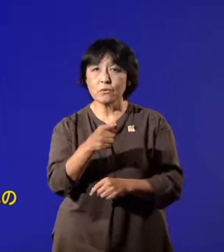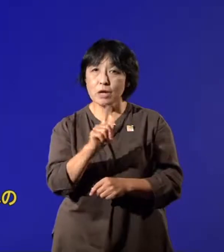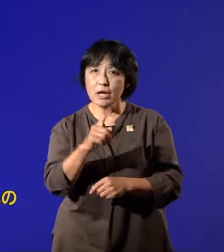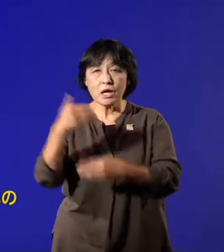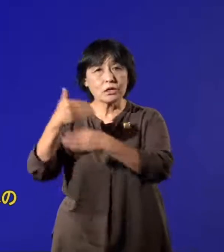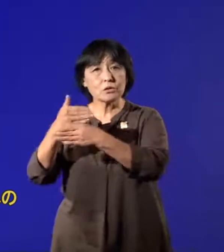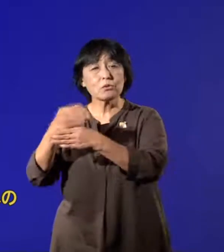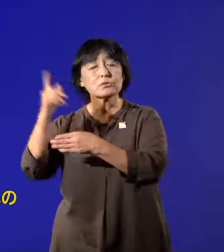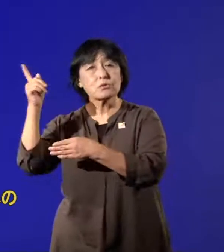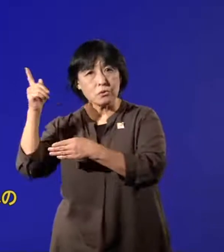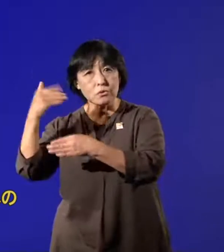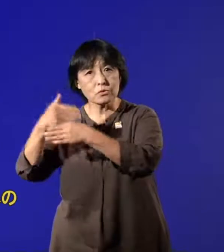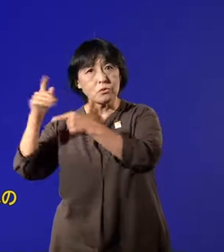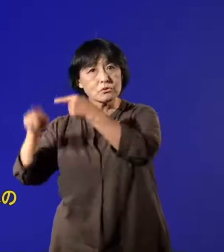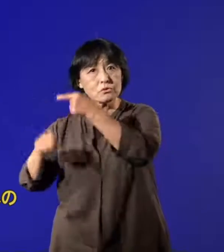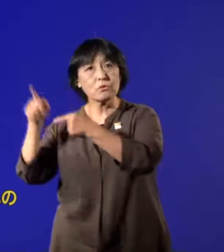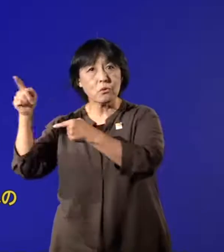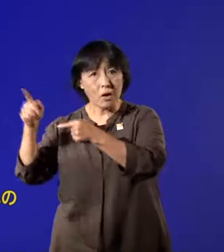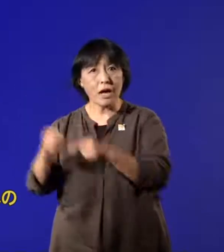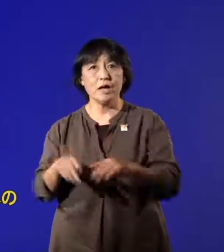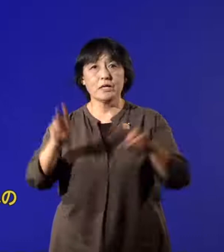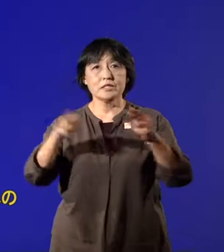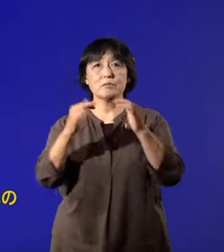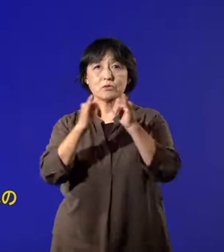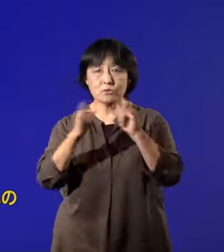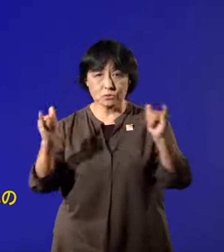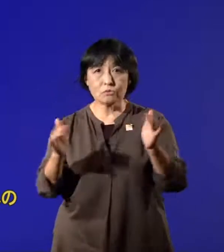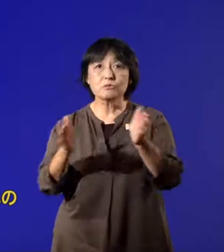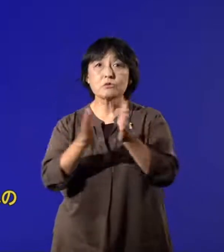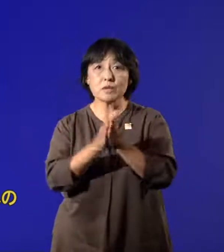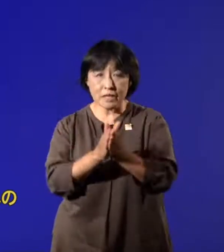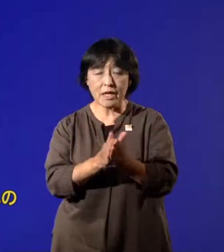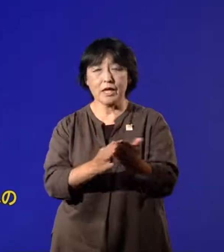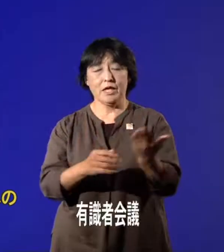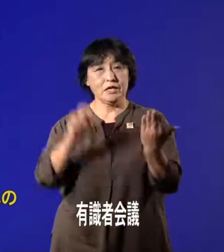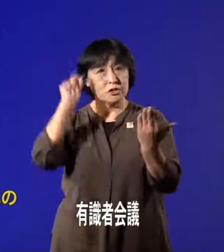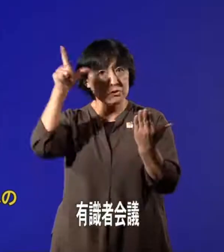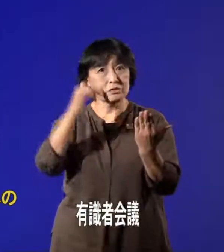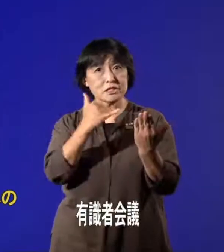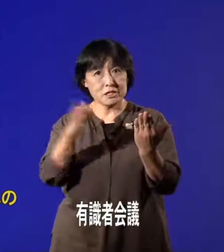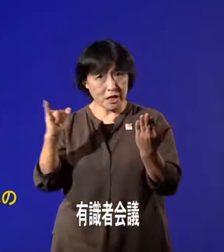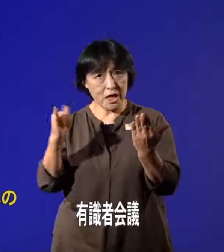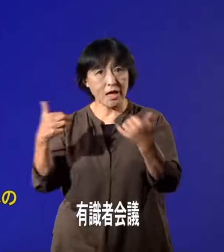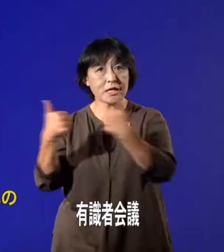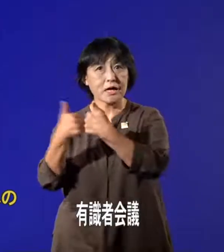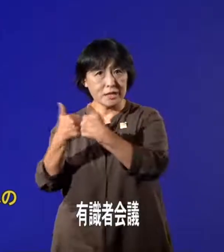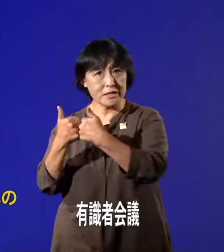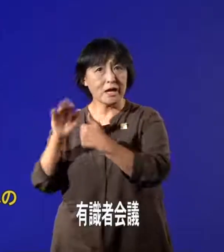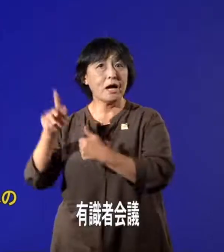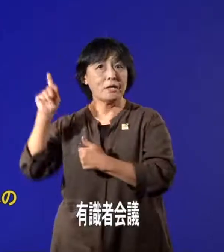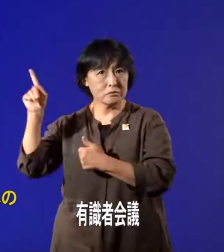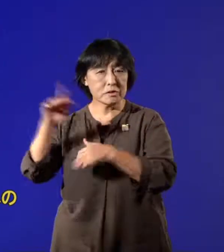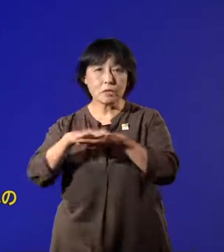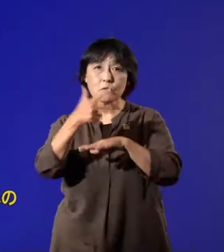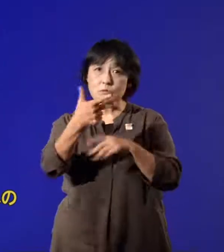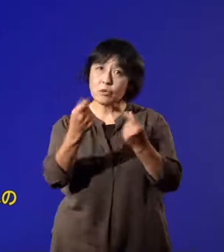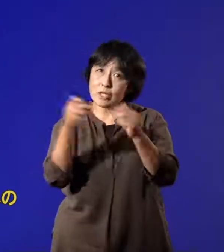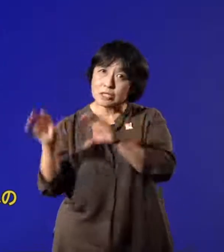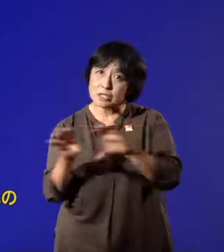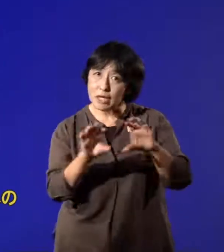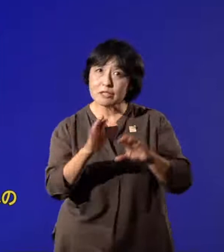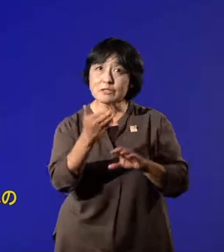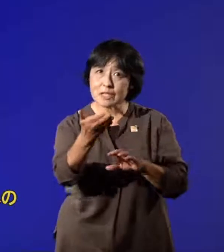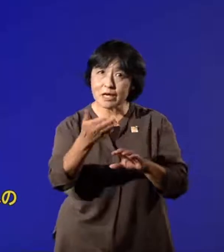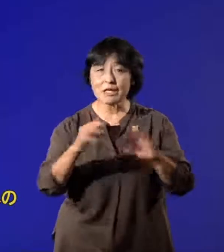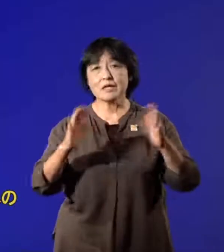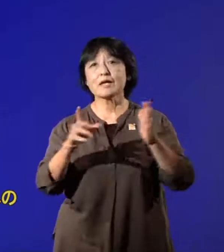専門家を含めた有識者会議で検証を進めておりますけれども、札幌市でこうした会議体を設置するお考えというのはあるのでしょうか。ないのであ